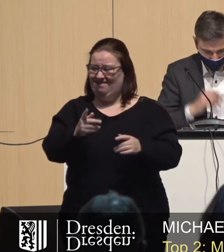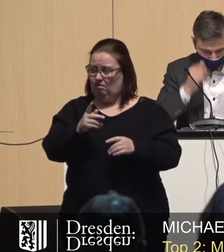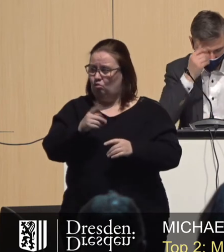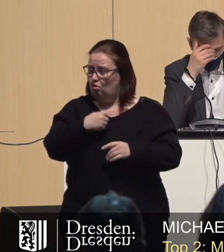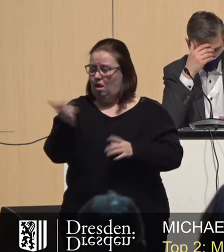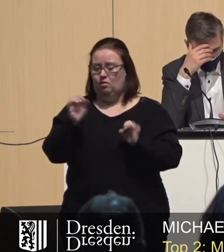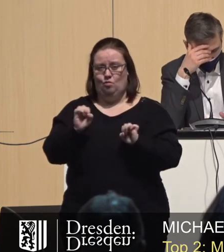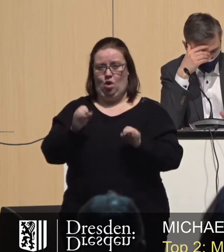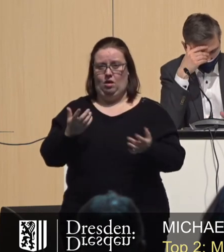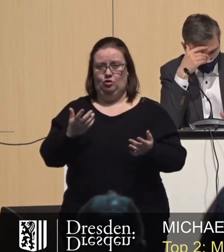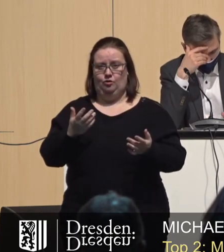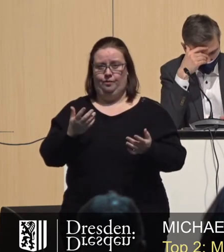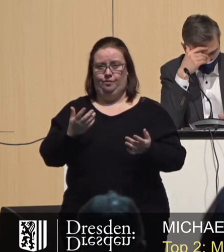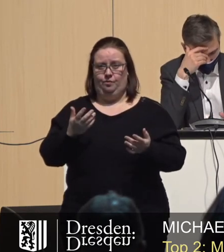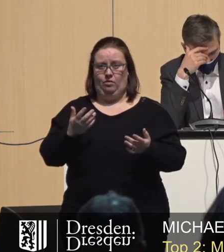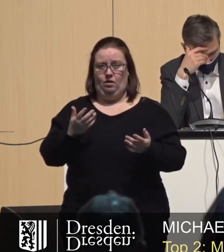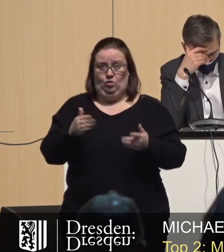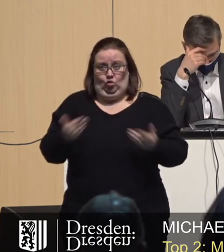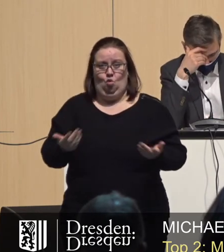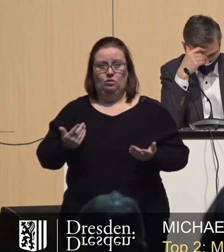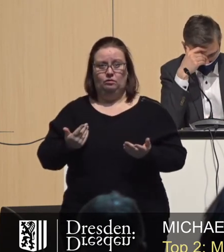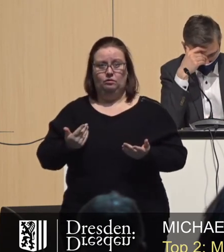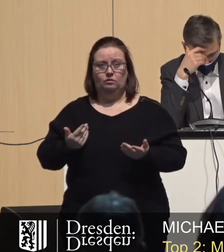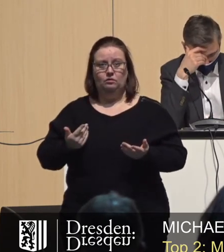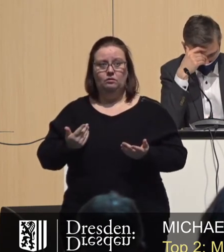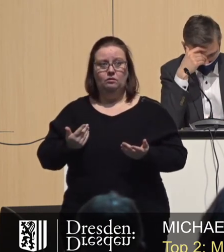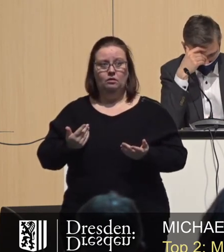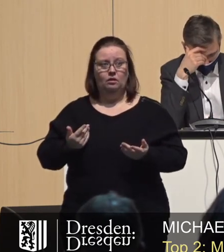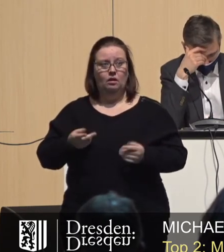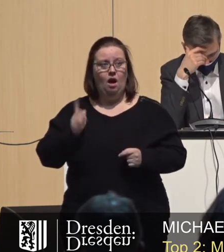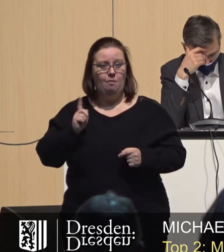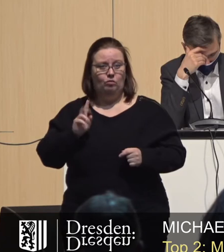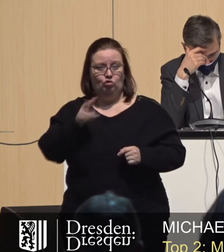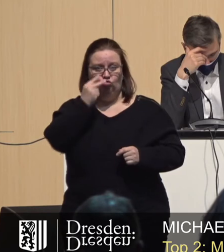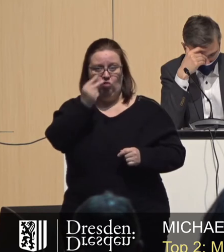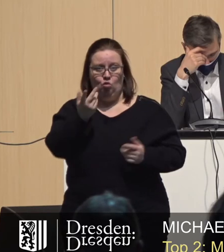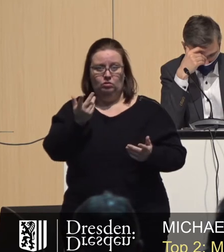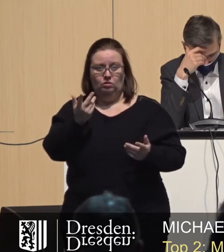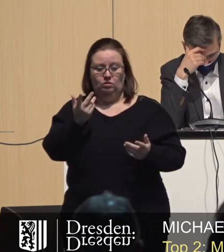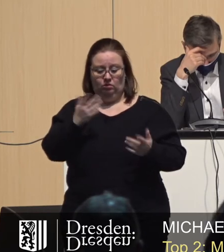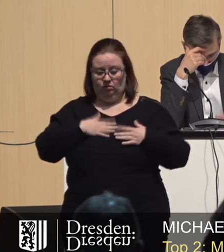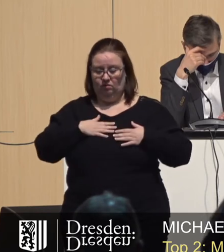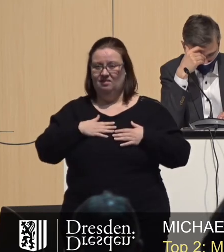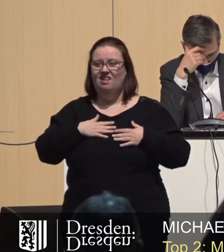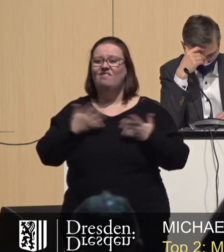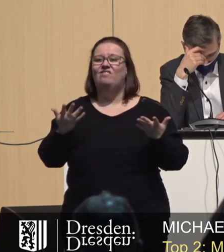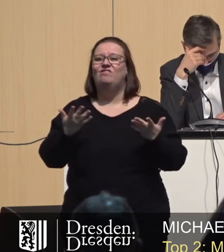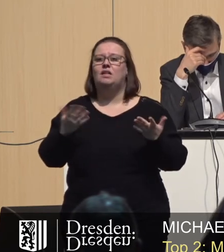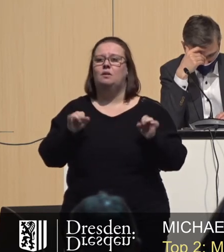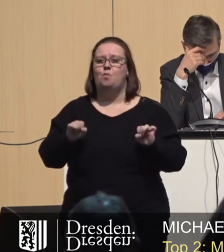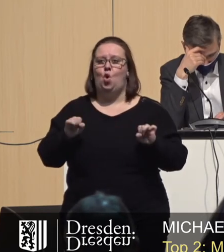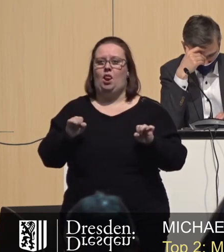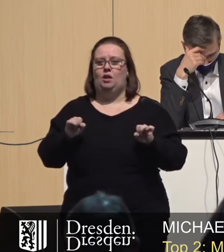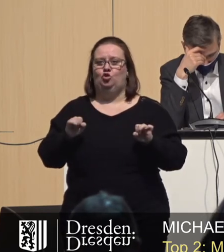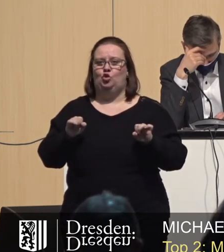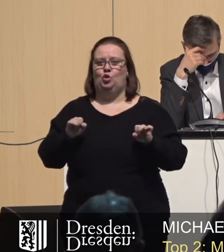kann. Das ist fraglos so. Aber wir müssen auch sehen, was können wir denn tun? Und wo ist denn